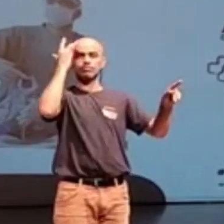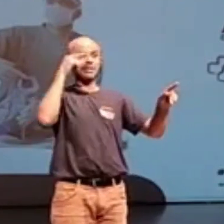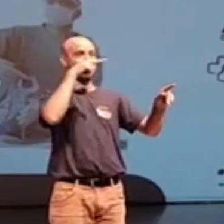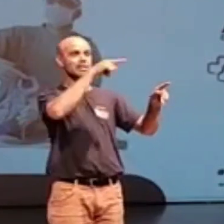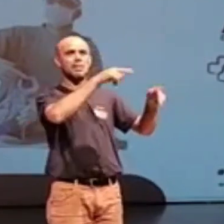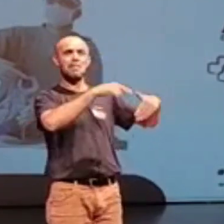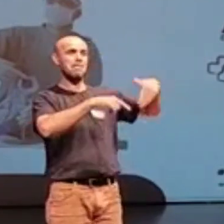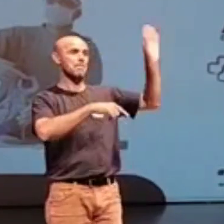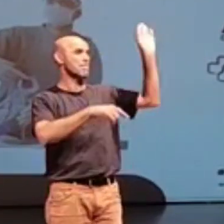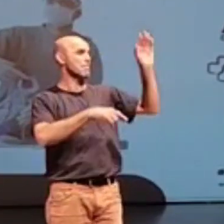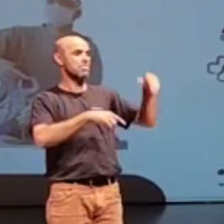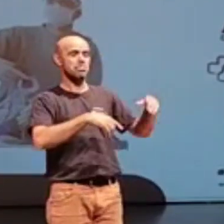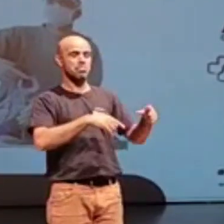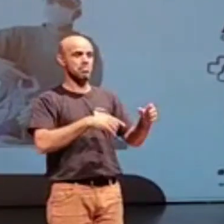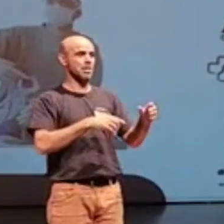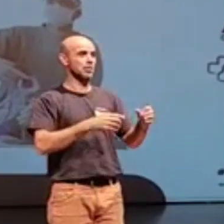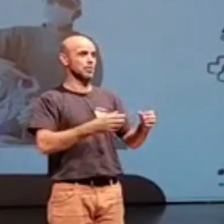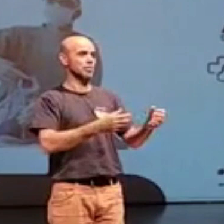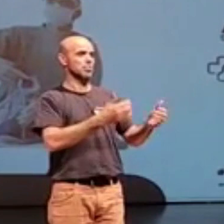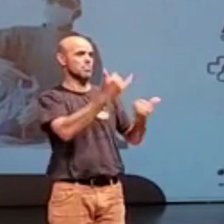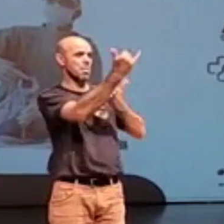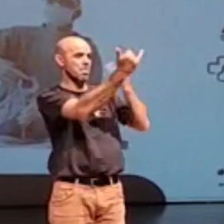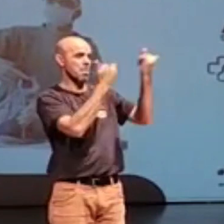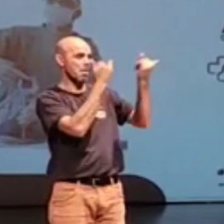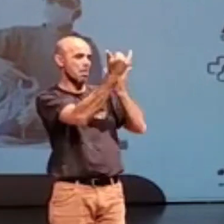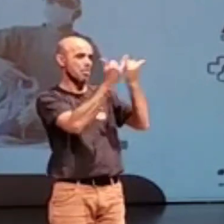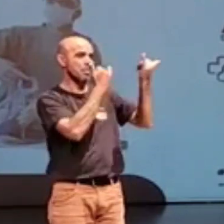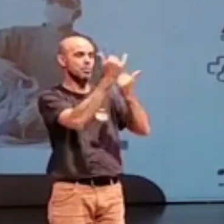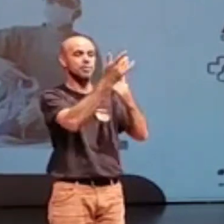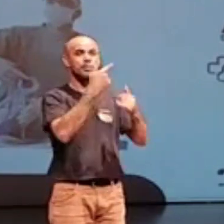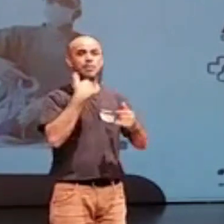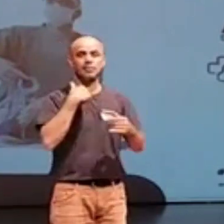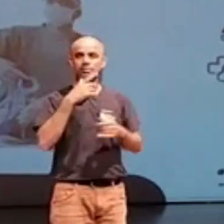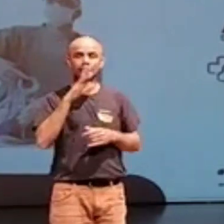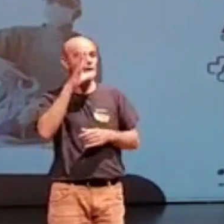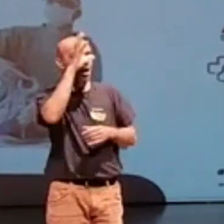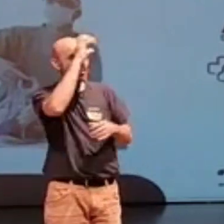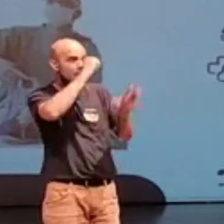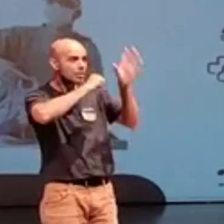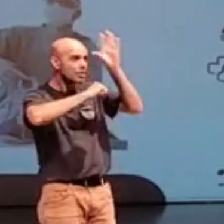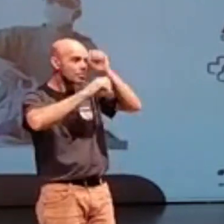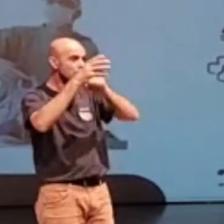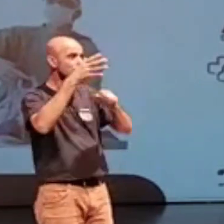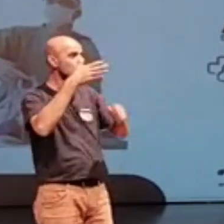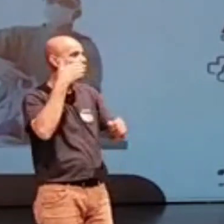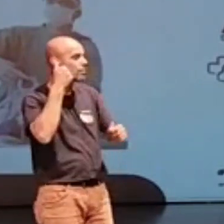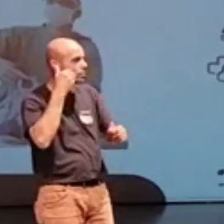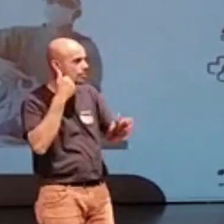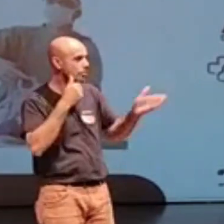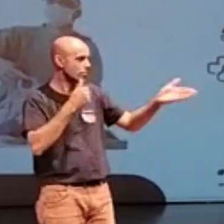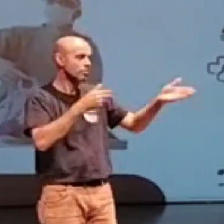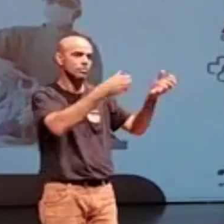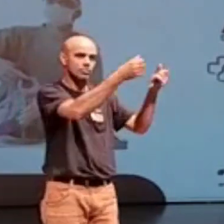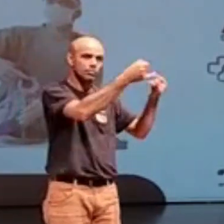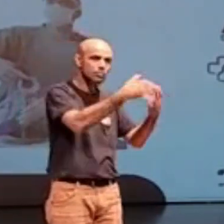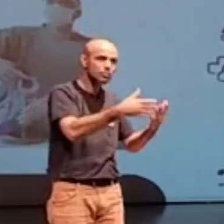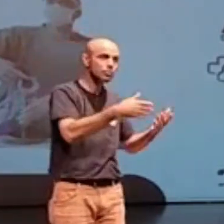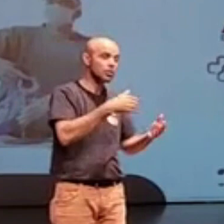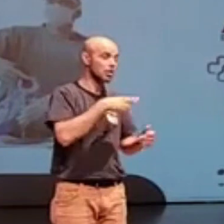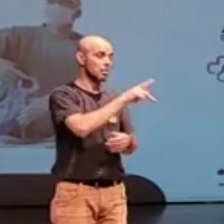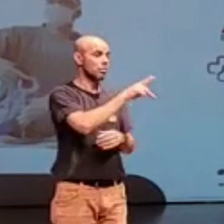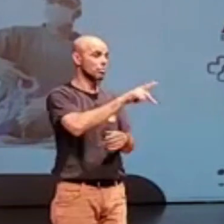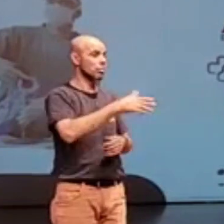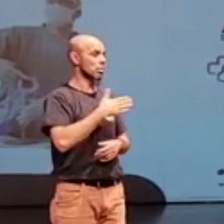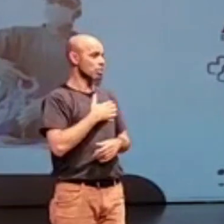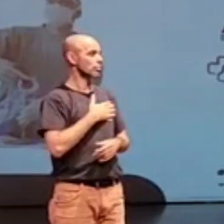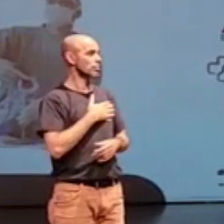muito mais bagagem que eu, sem dúvida nenhuma. Eu sei disso, toda vez eu falo que eu aprendo. O professor Elton Defino foi o meu